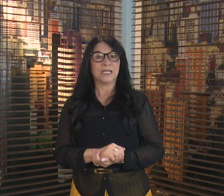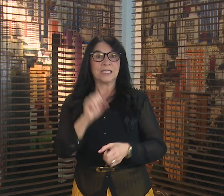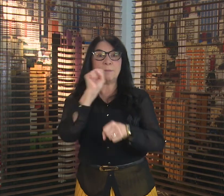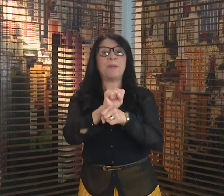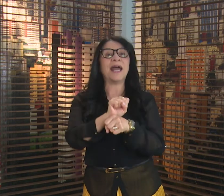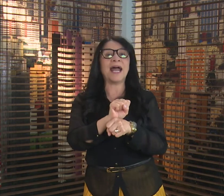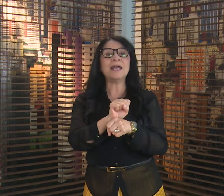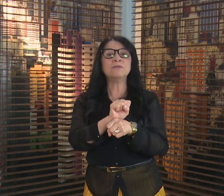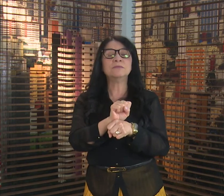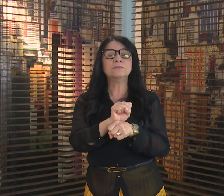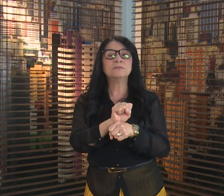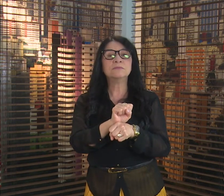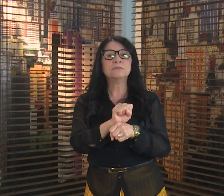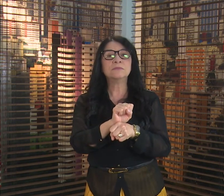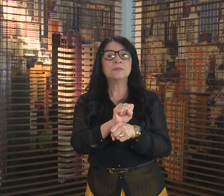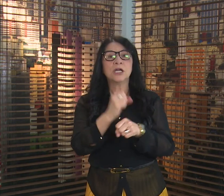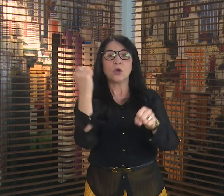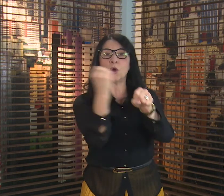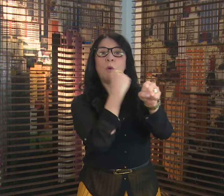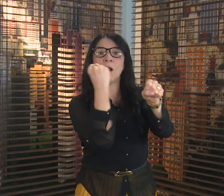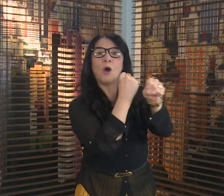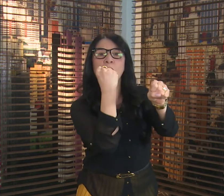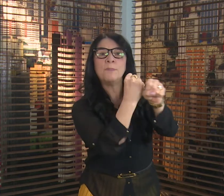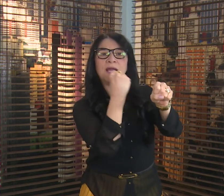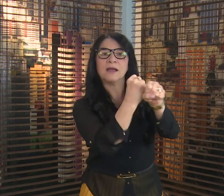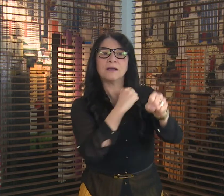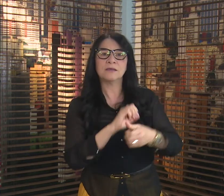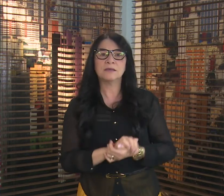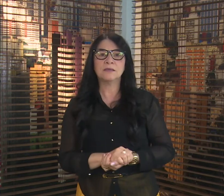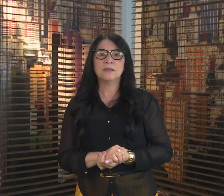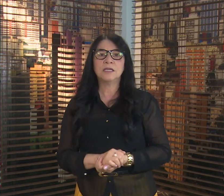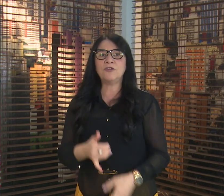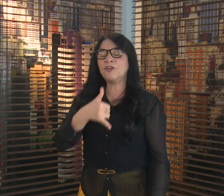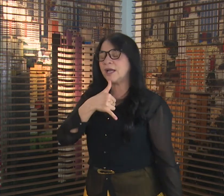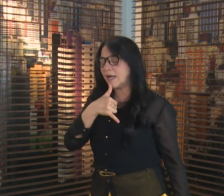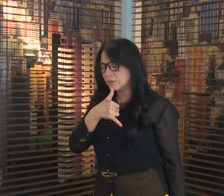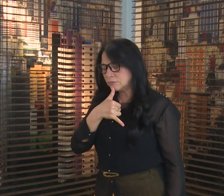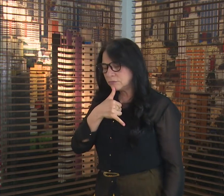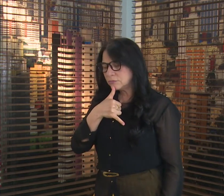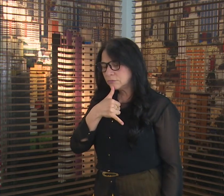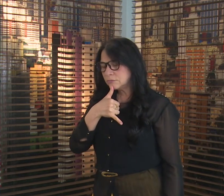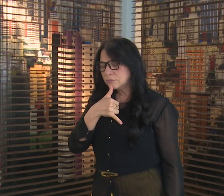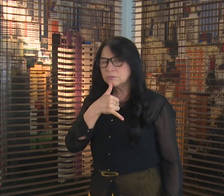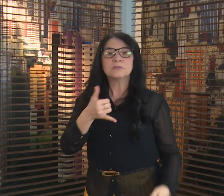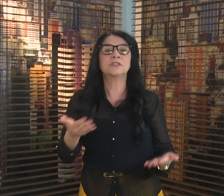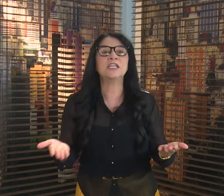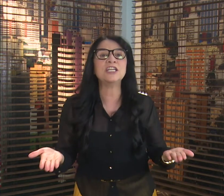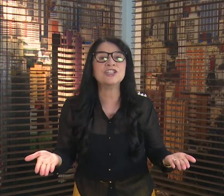que pararam com a obra e ficaram